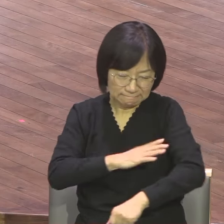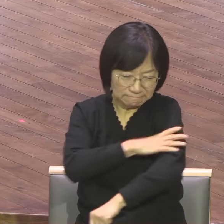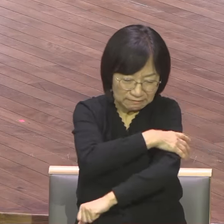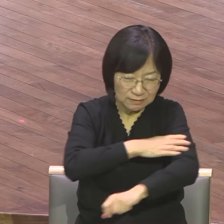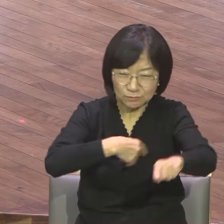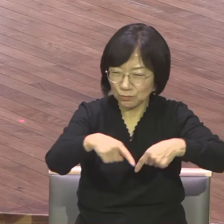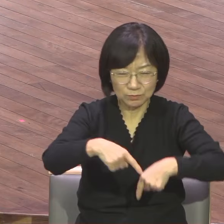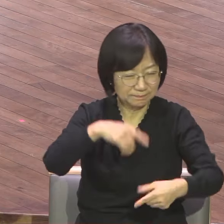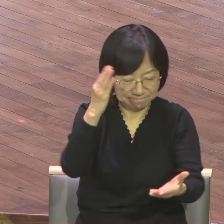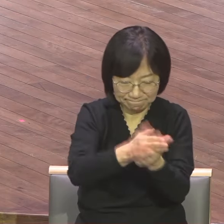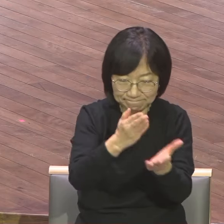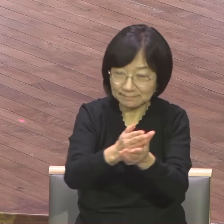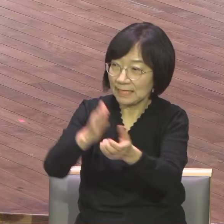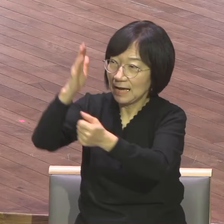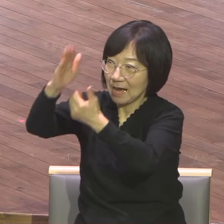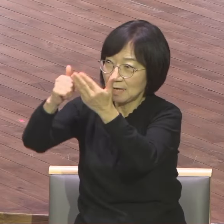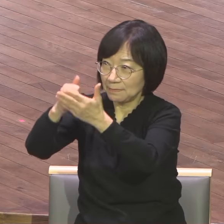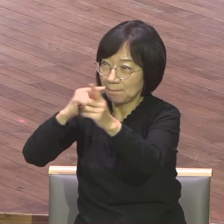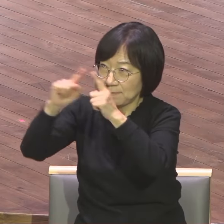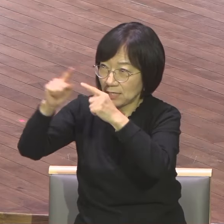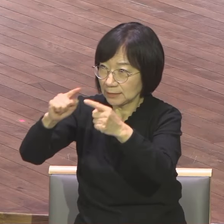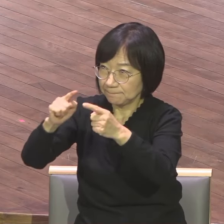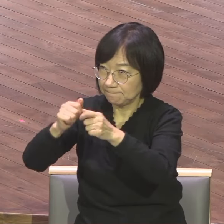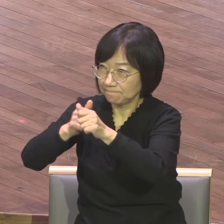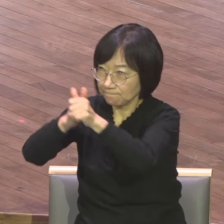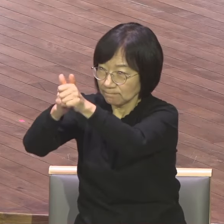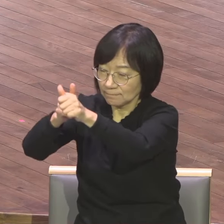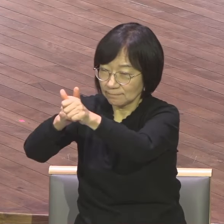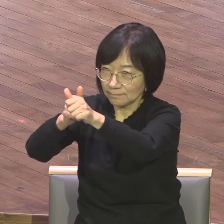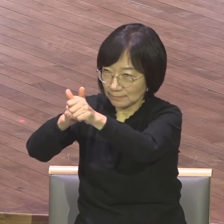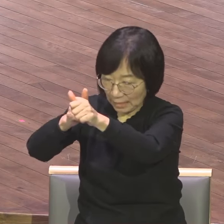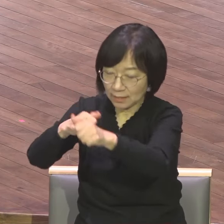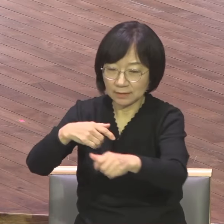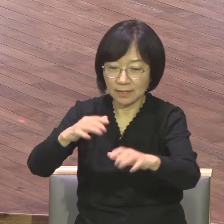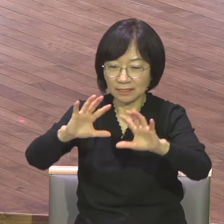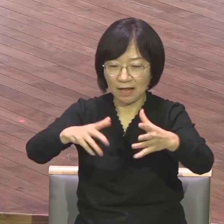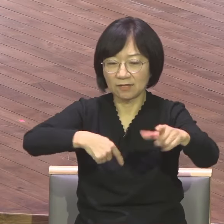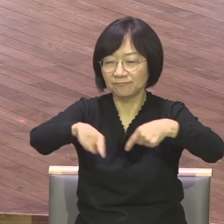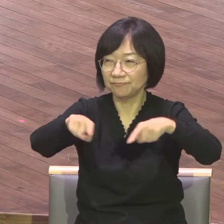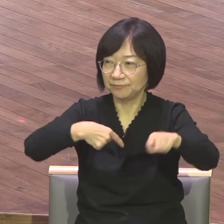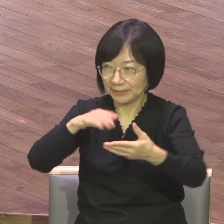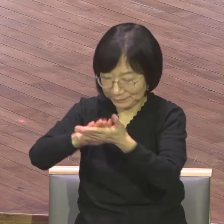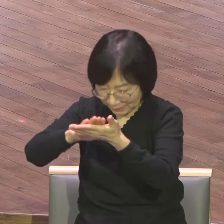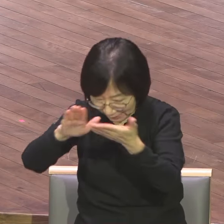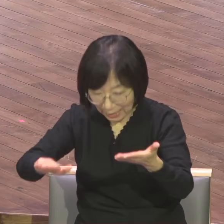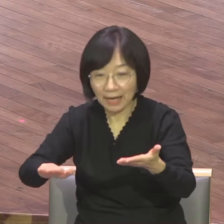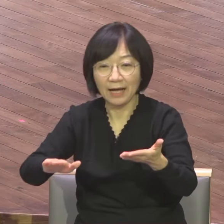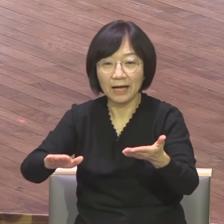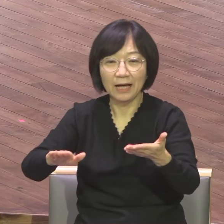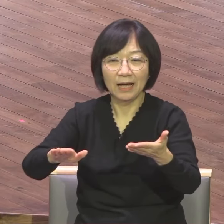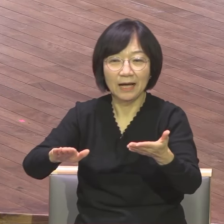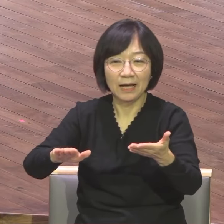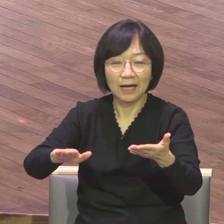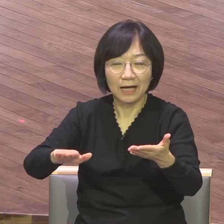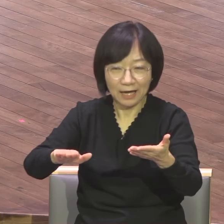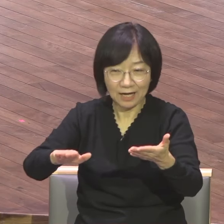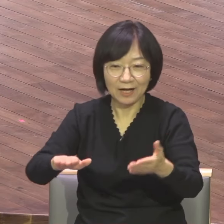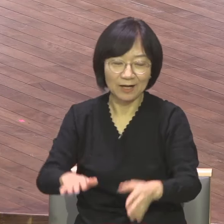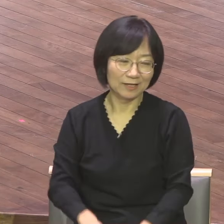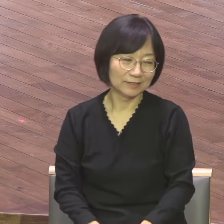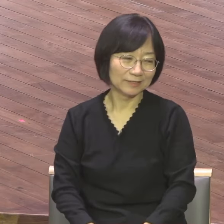따라 인도받겠다는 중심을 보여준 것입니다. 하나님 인도를 받겠습니다. 너무나 그